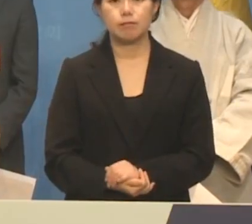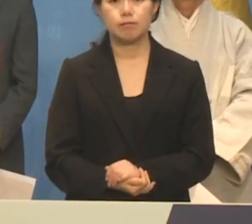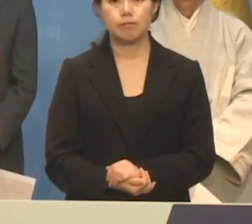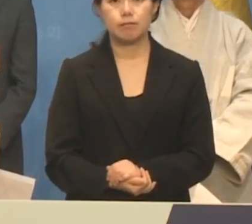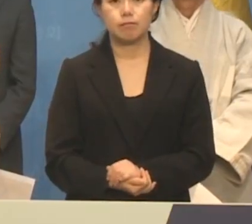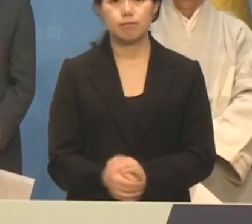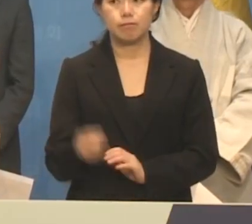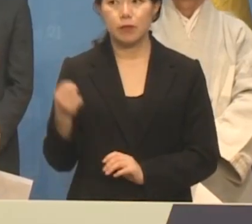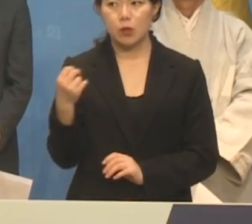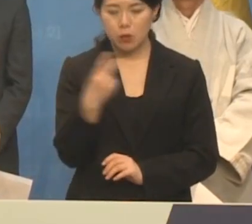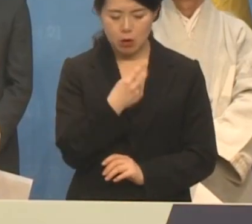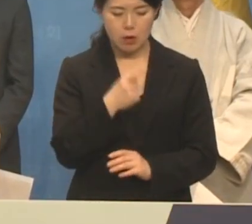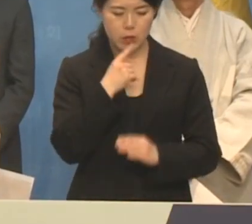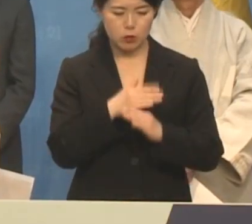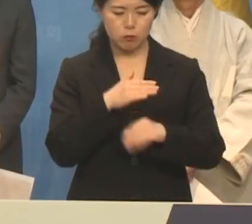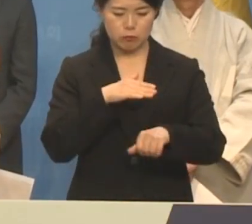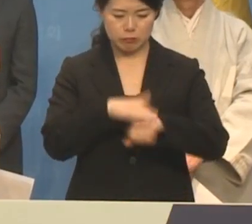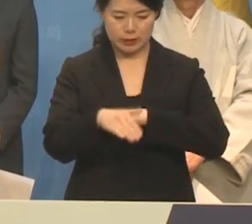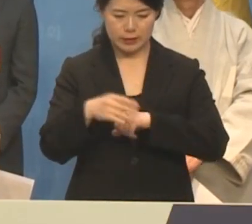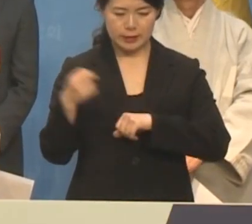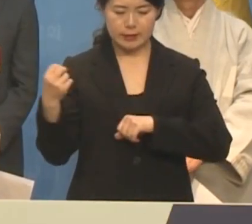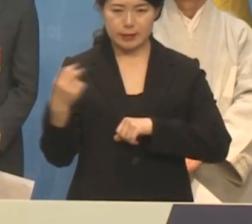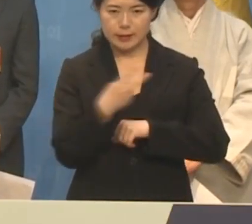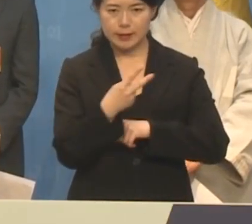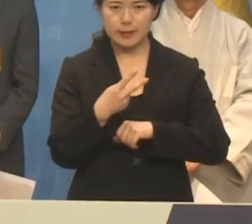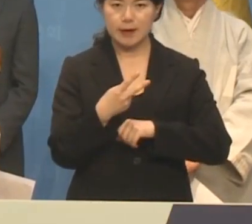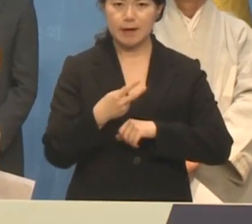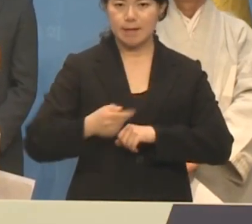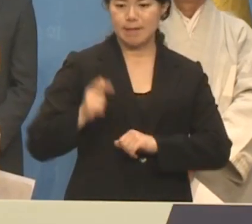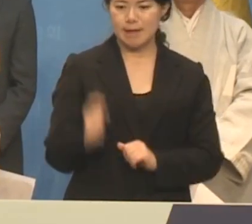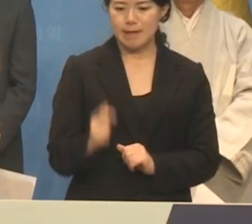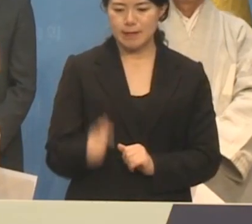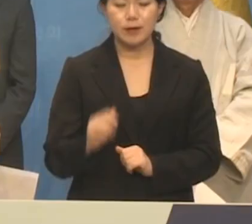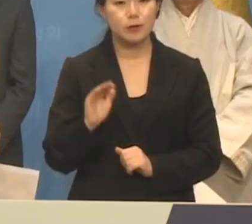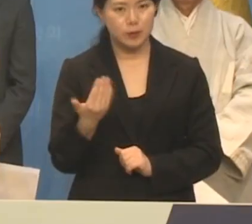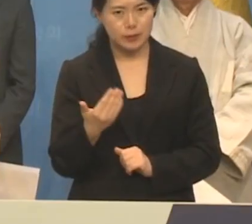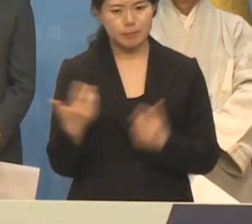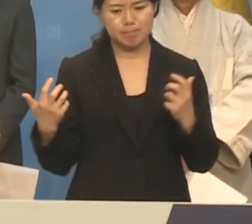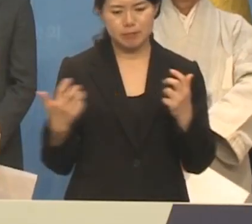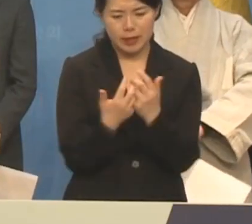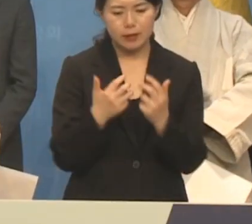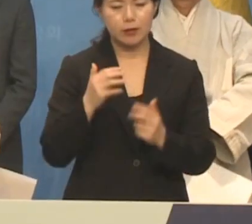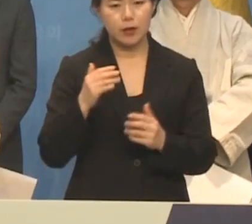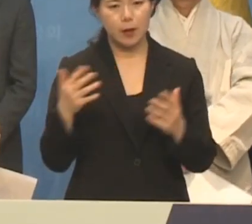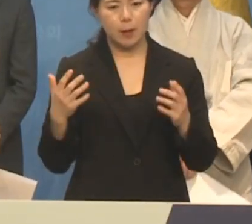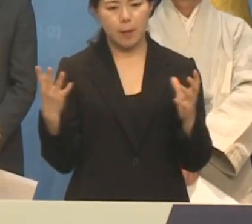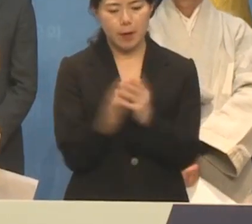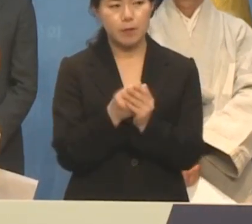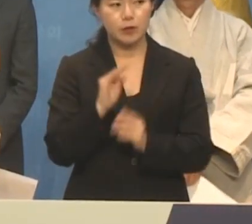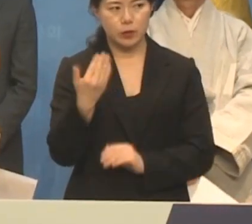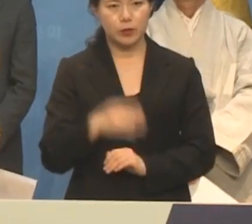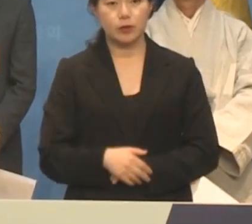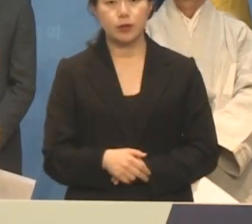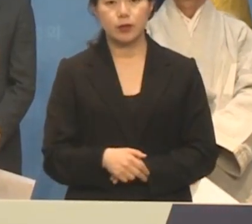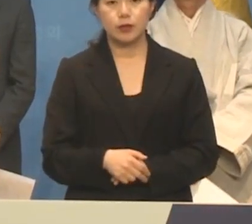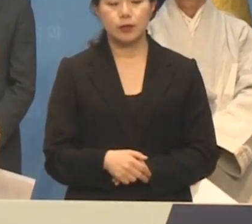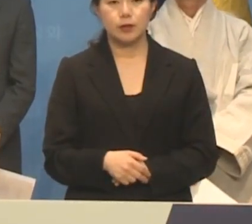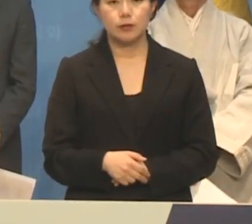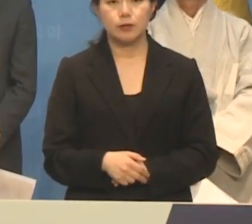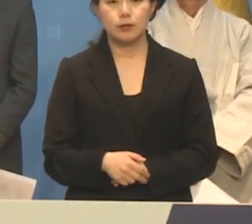그러면 또 민주주의가 또 더 연그러지고, 그래서 무한히 비민주적인 것은